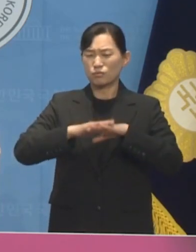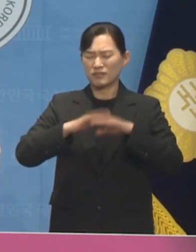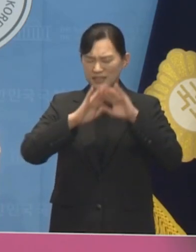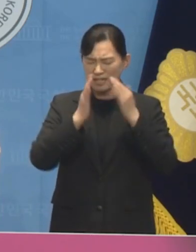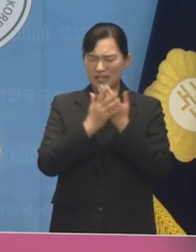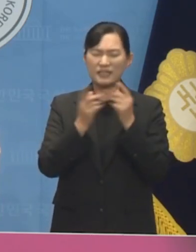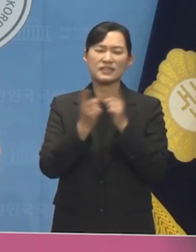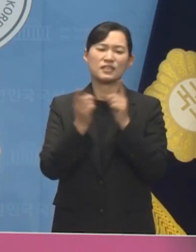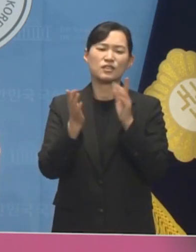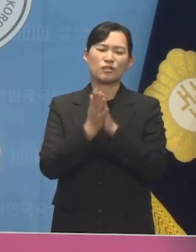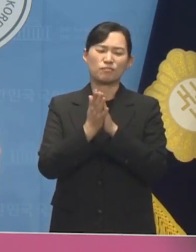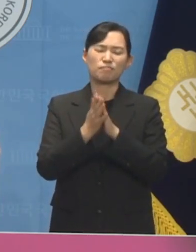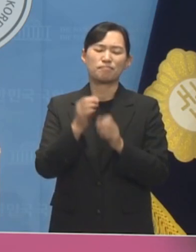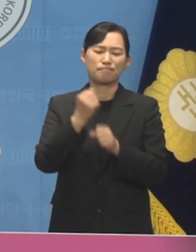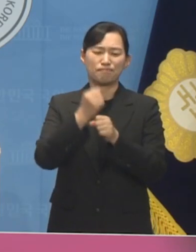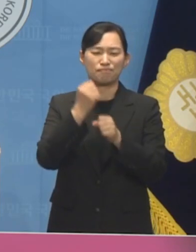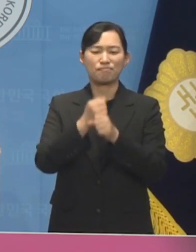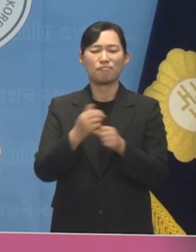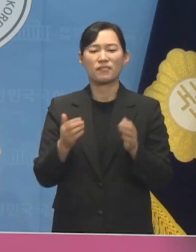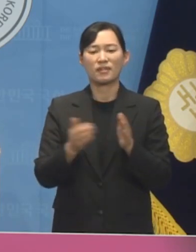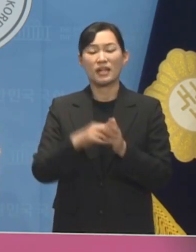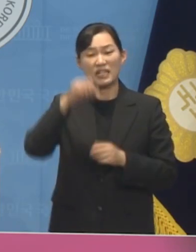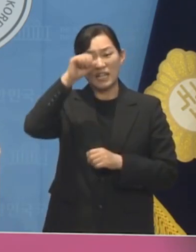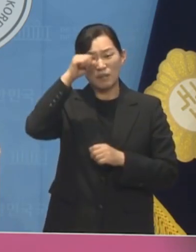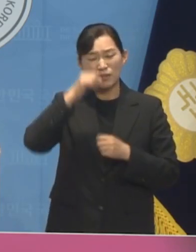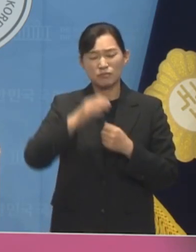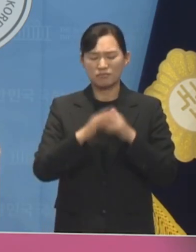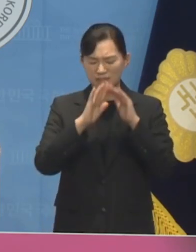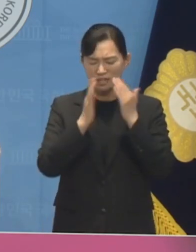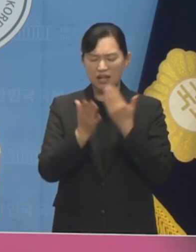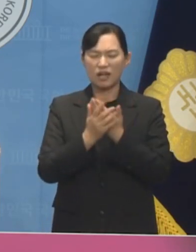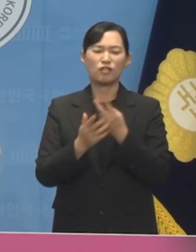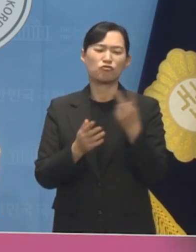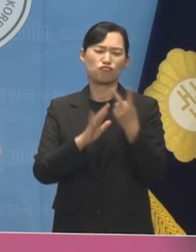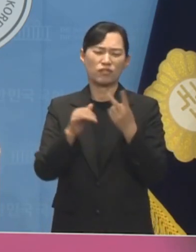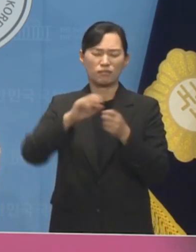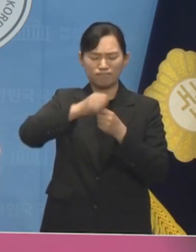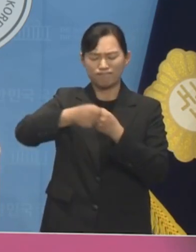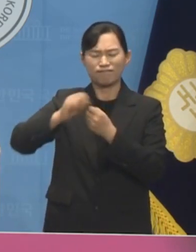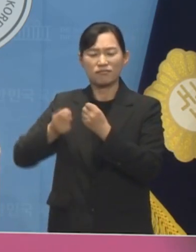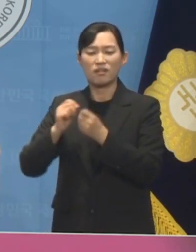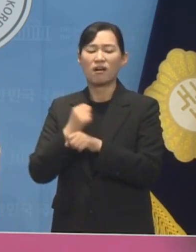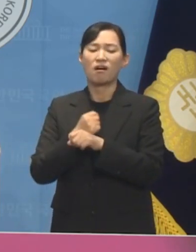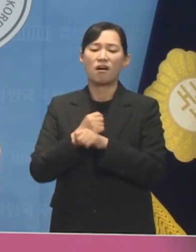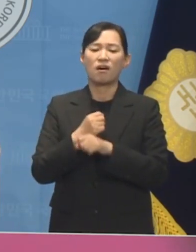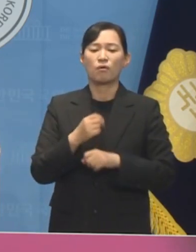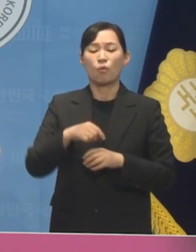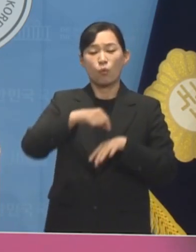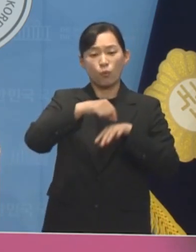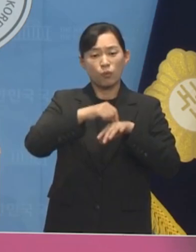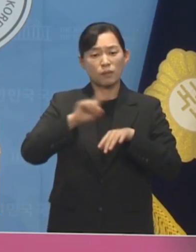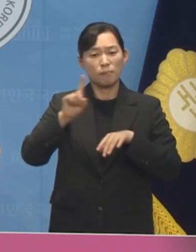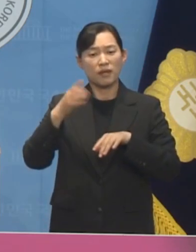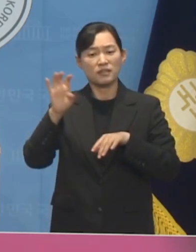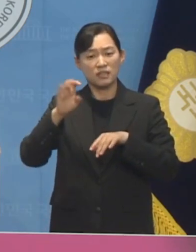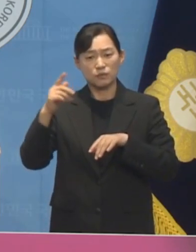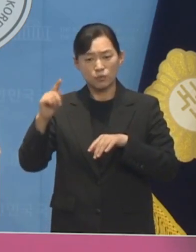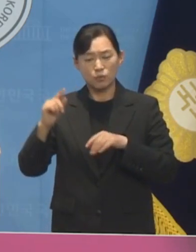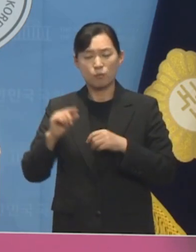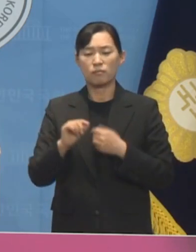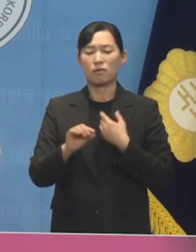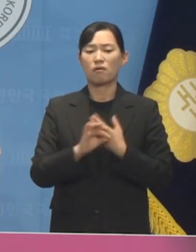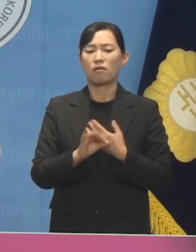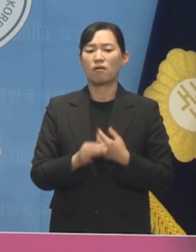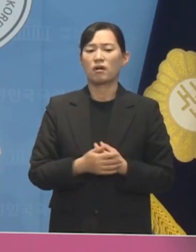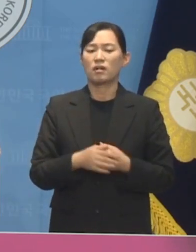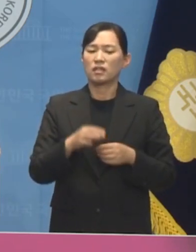제거하고 10kg의 양파는 많게는 3-4망이 입고되면 2명이 껍질을 깝니다. 고기는 140kg가 입고되어